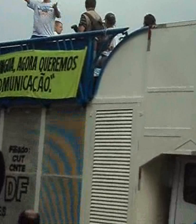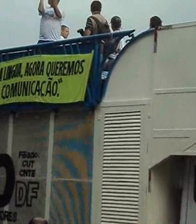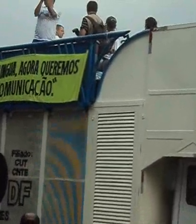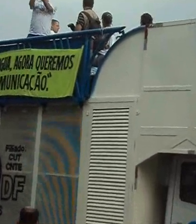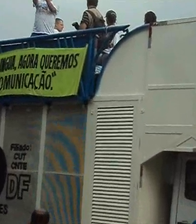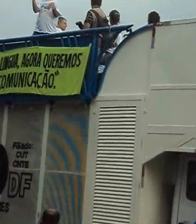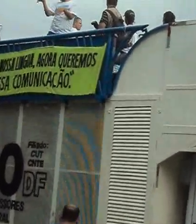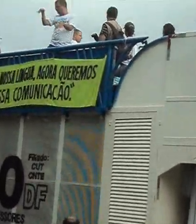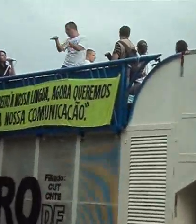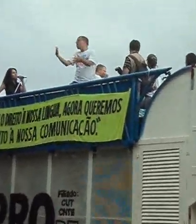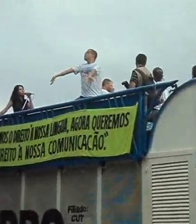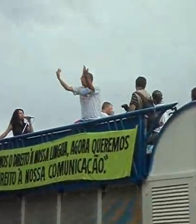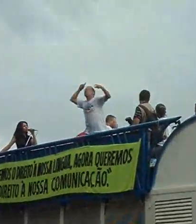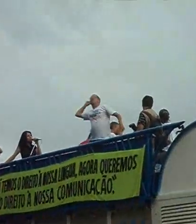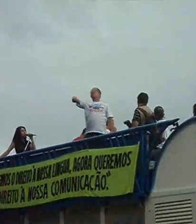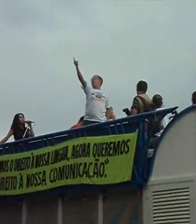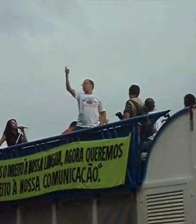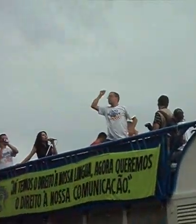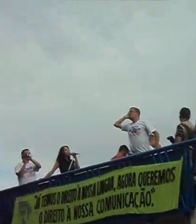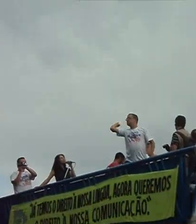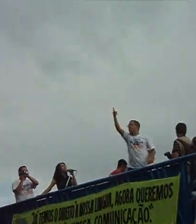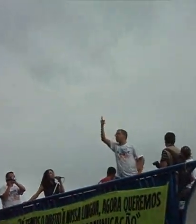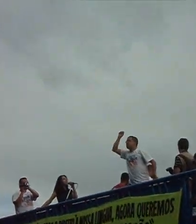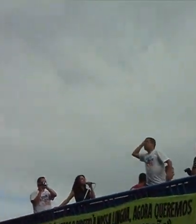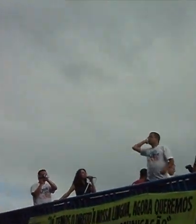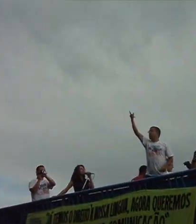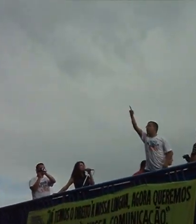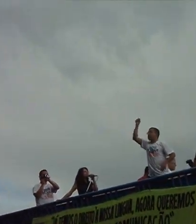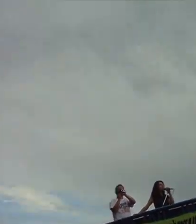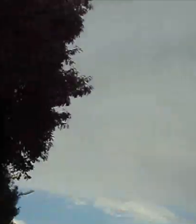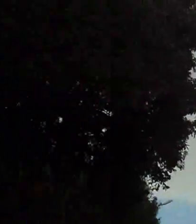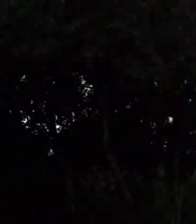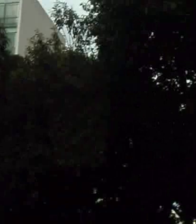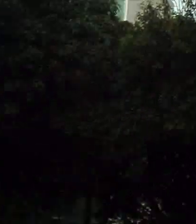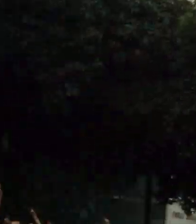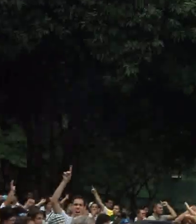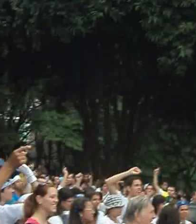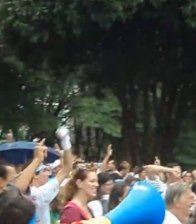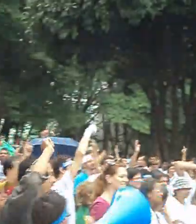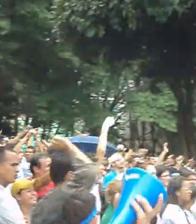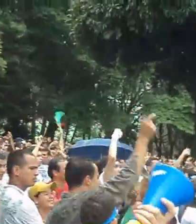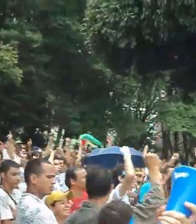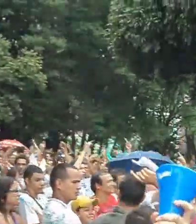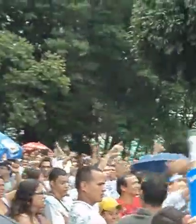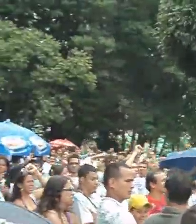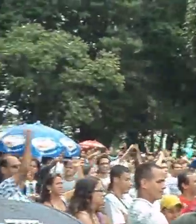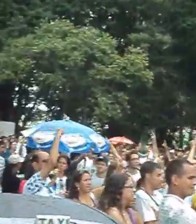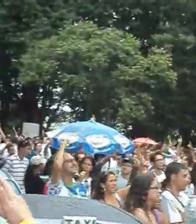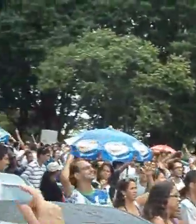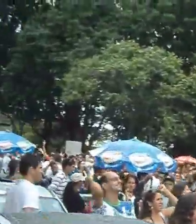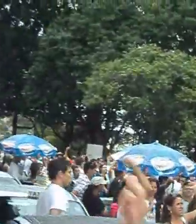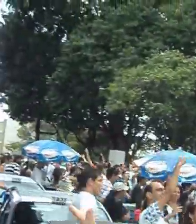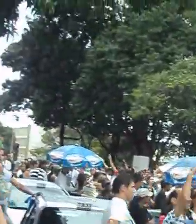surdos estivéssemos discriminando os ouvintes, o que eles iam pensar? A nossa atitude hoje em relação ao MEC, a atitude de